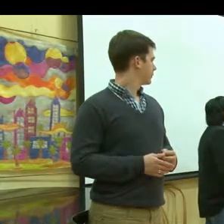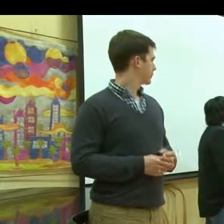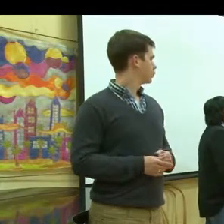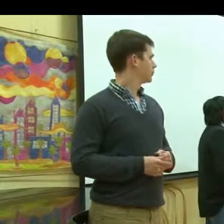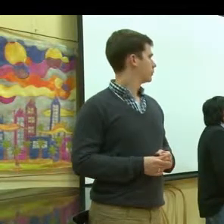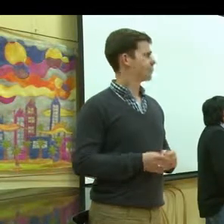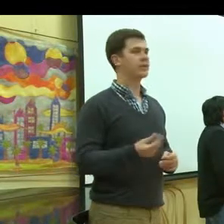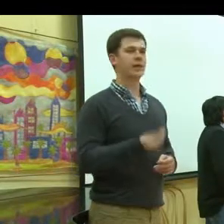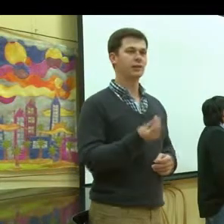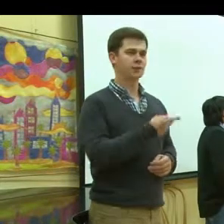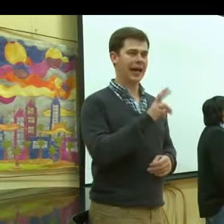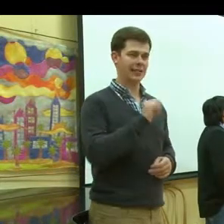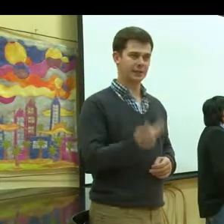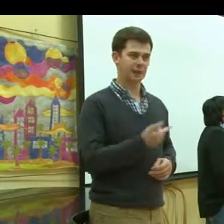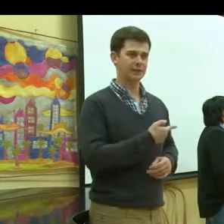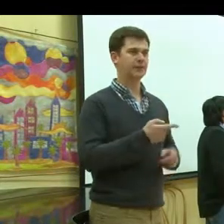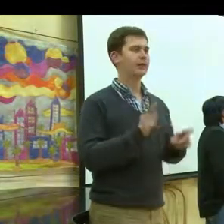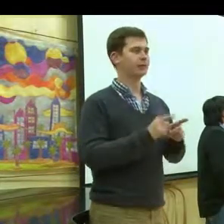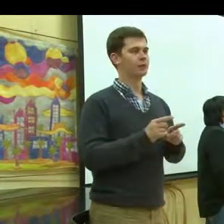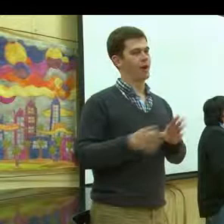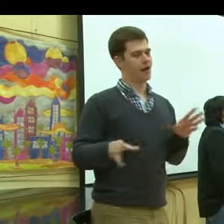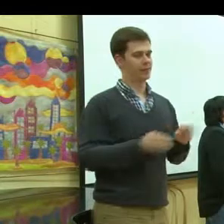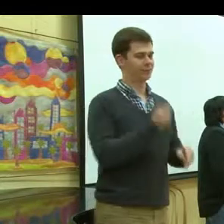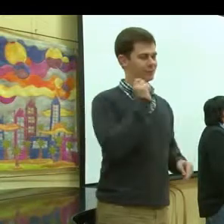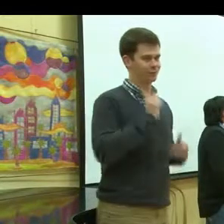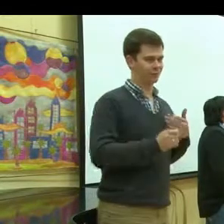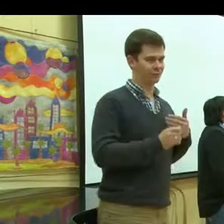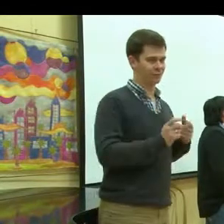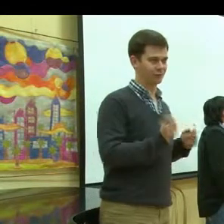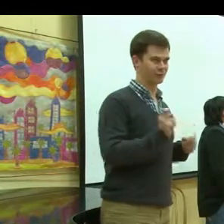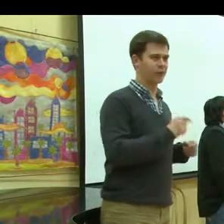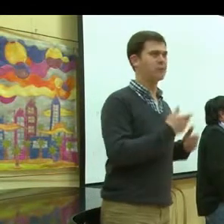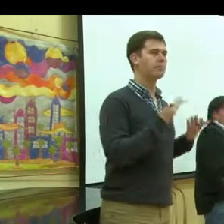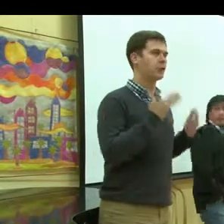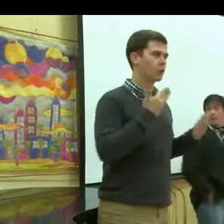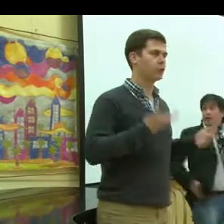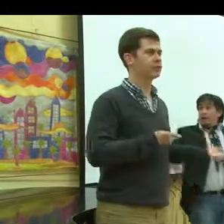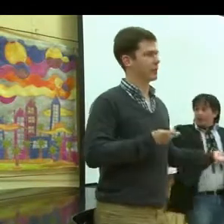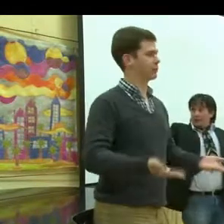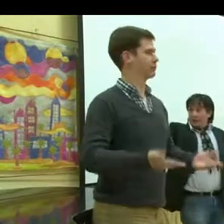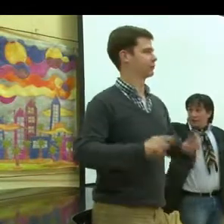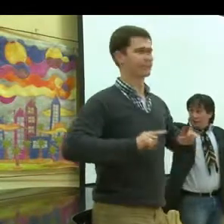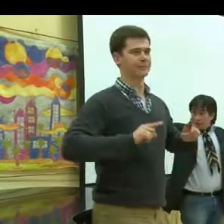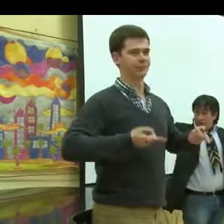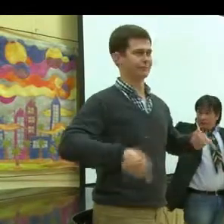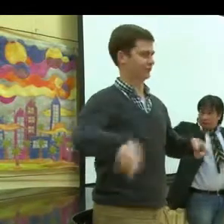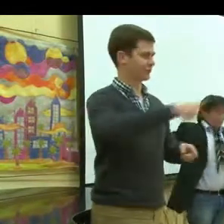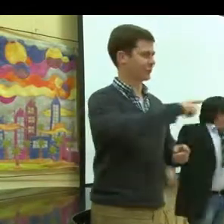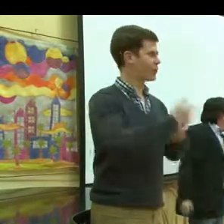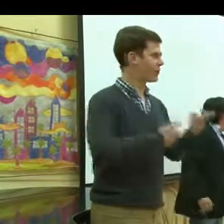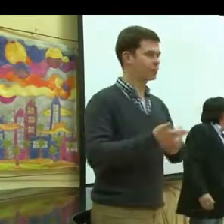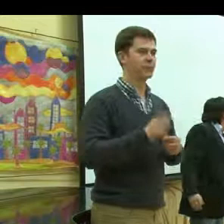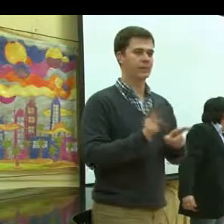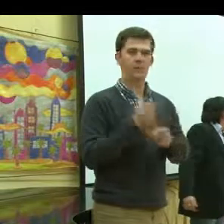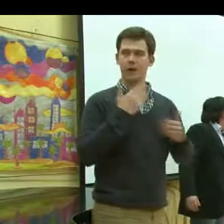I Christian, jeszcze raz bardzo serdecznie ja się dołączam. Chciał podziękować organizatorom za zaproszenie, za to, że możemy dzisiaj tutaj właśnie z Państwem